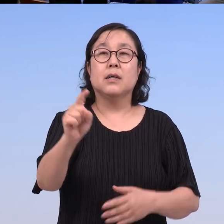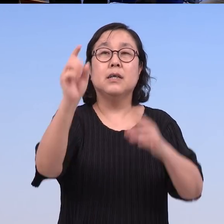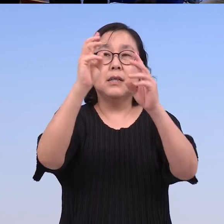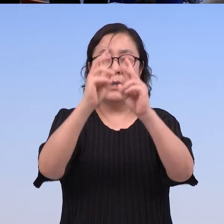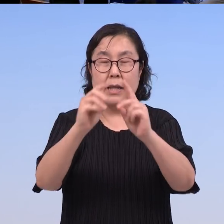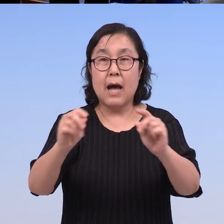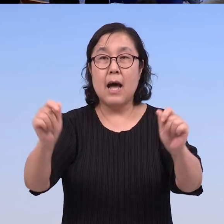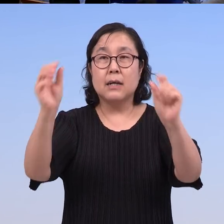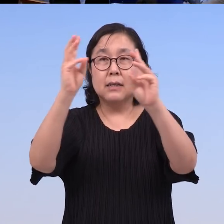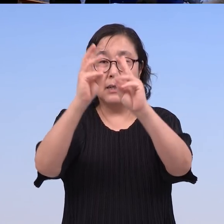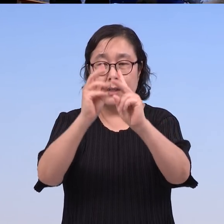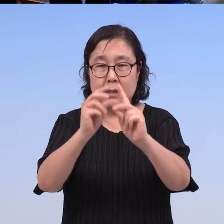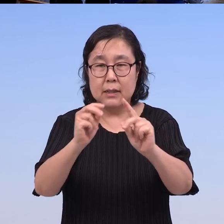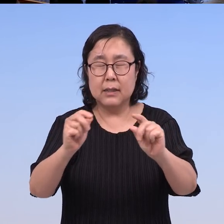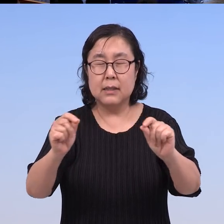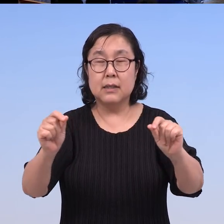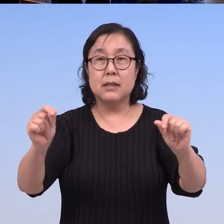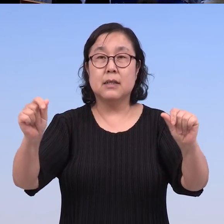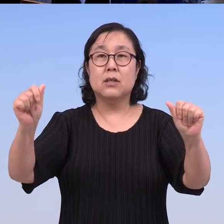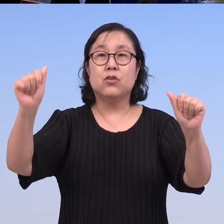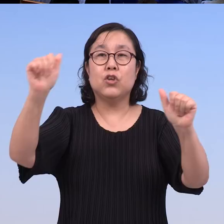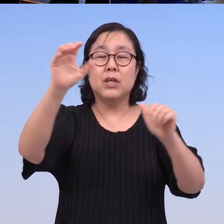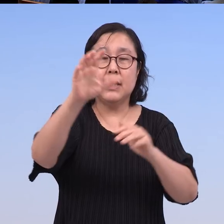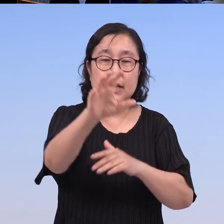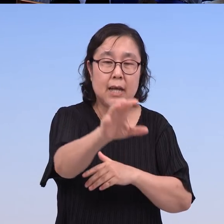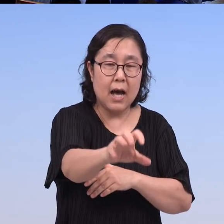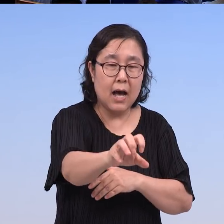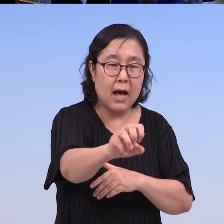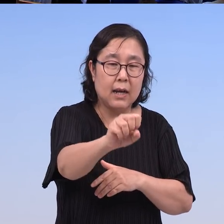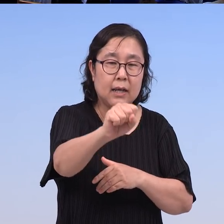그 땅을 취하리니